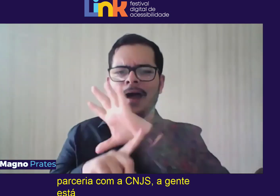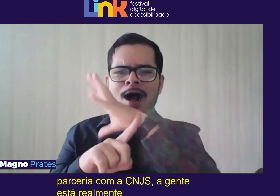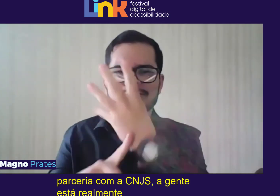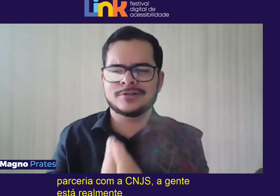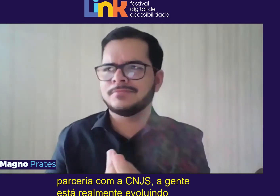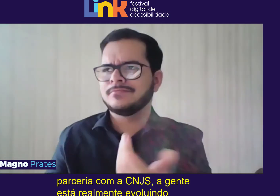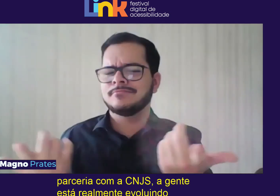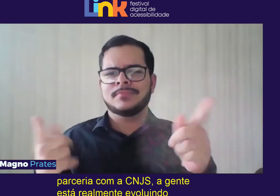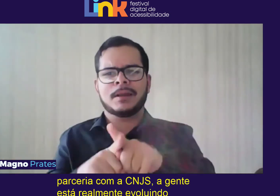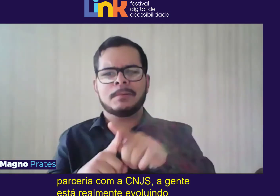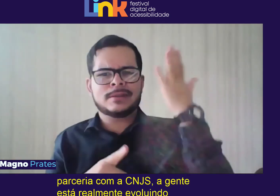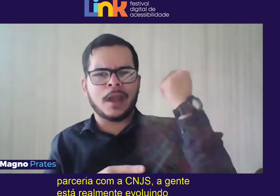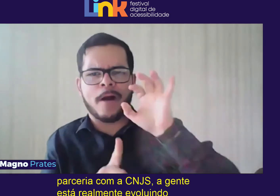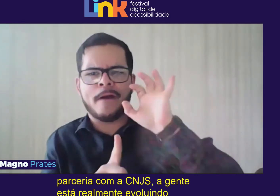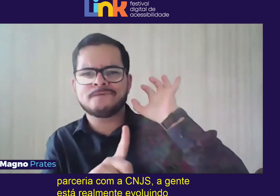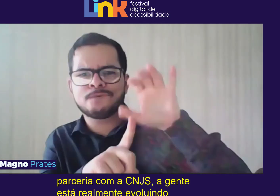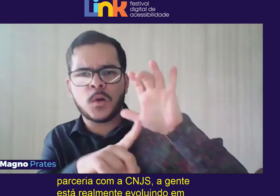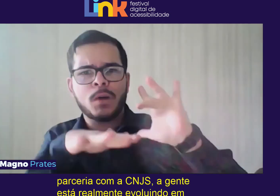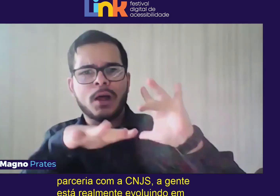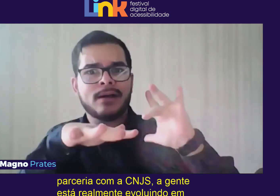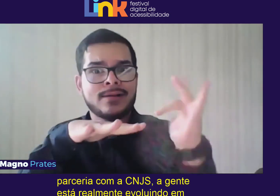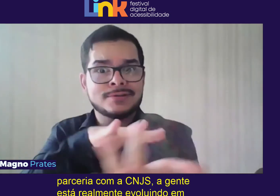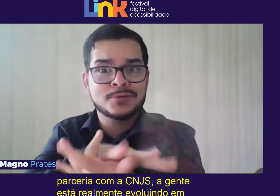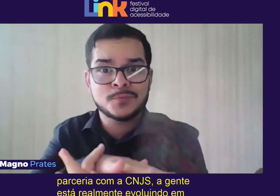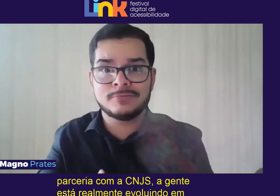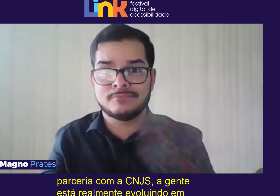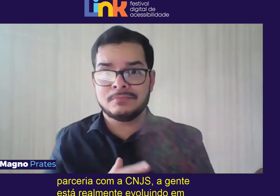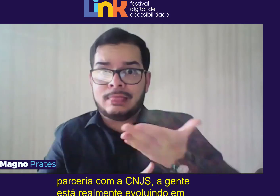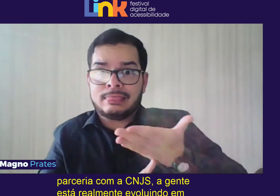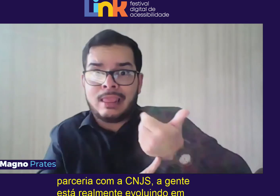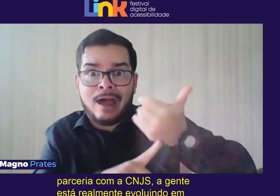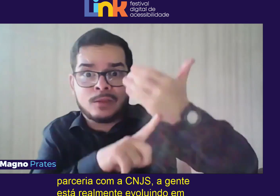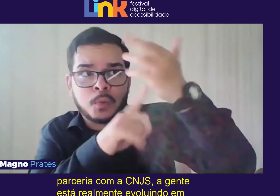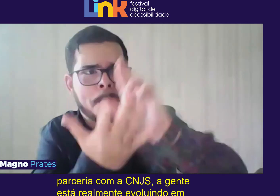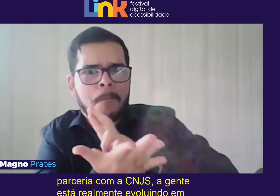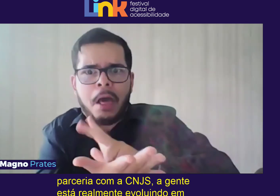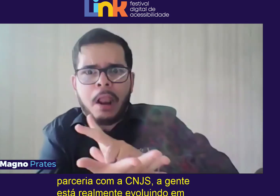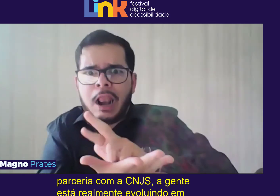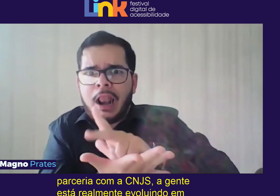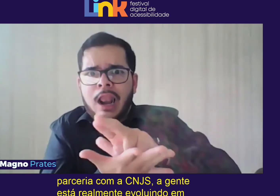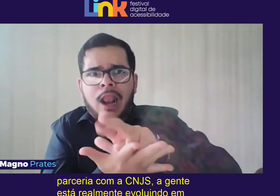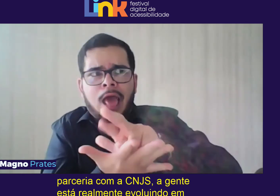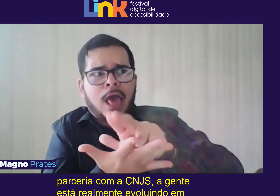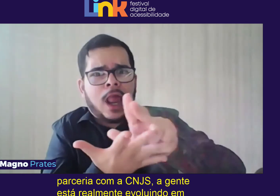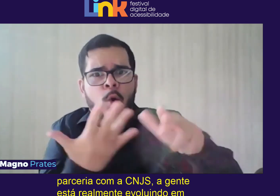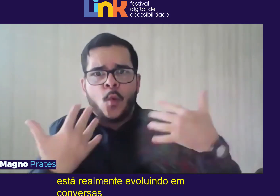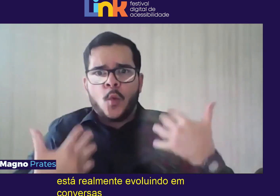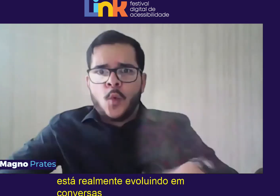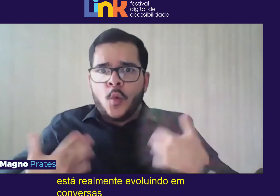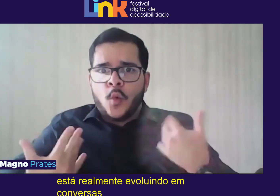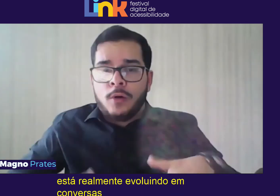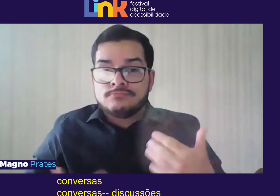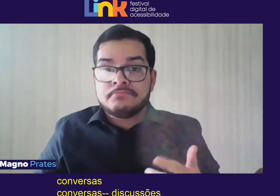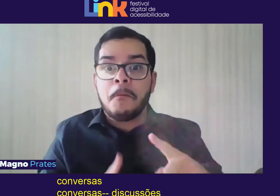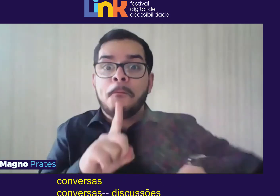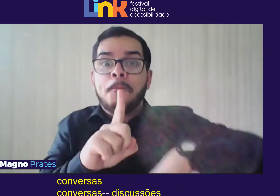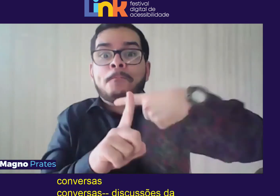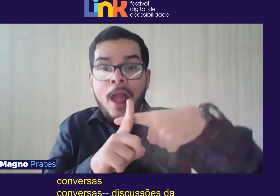conversas e assuntos que, desde discussões da família, ou influências à tecnologia, mídias sociais, isso são